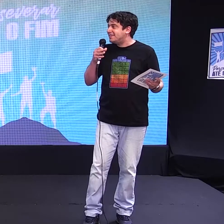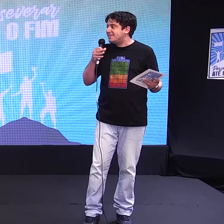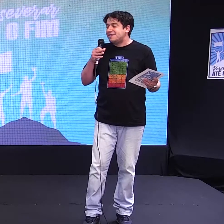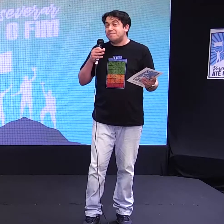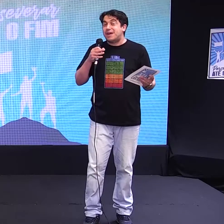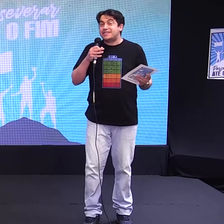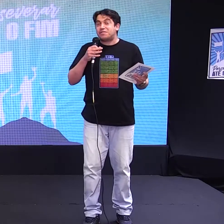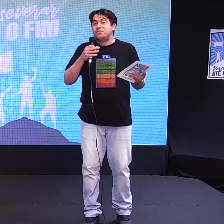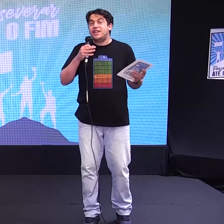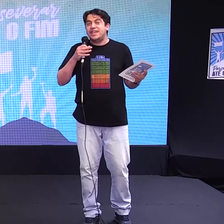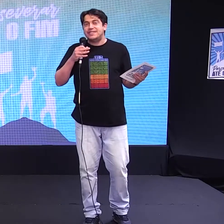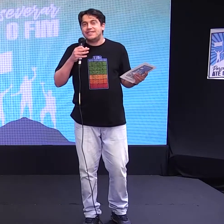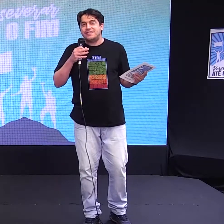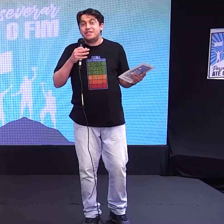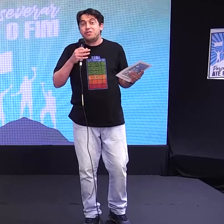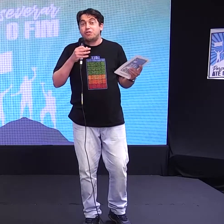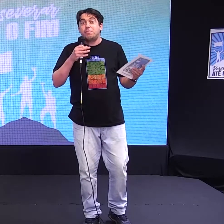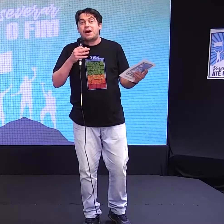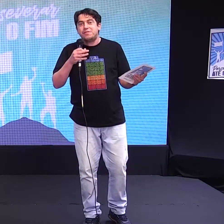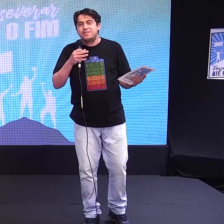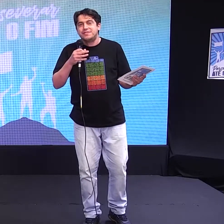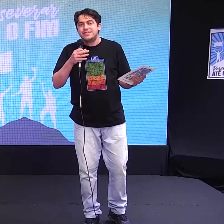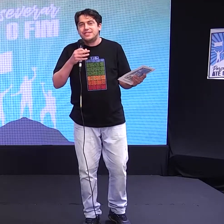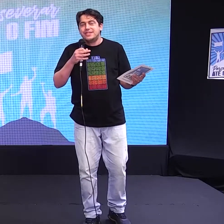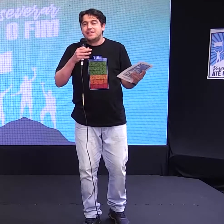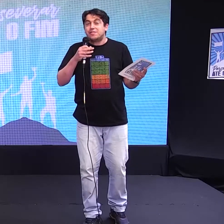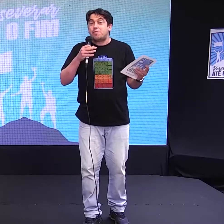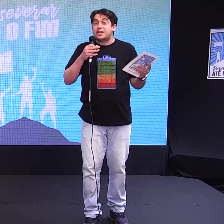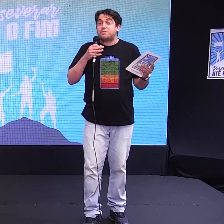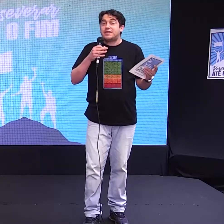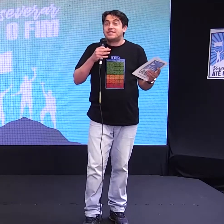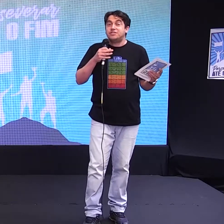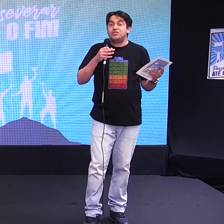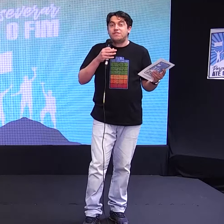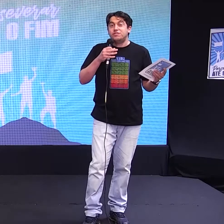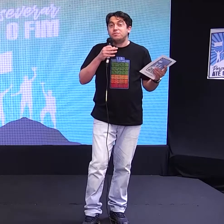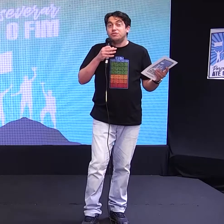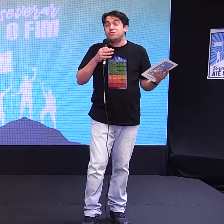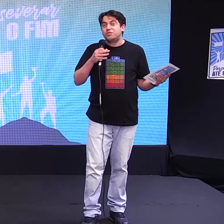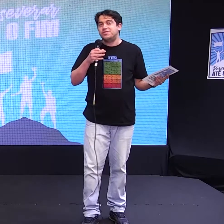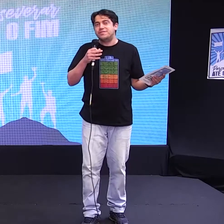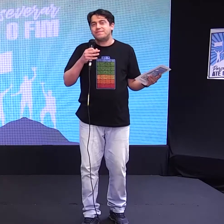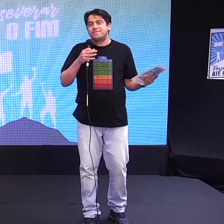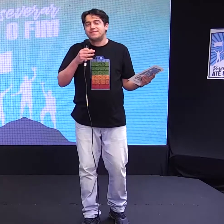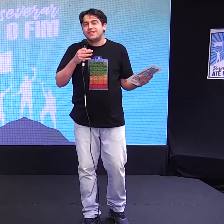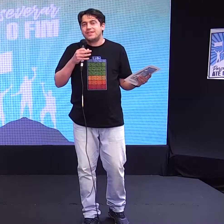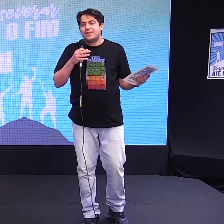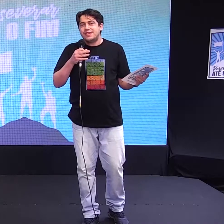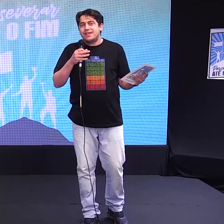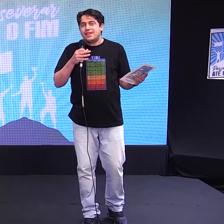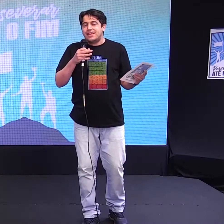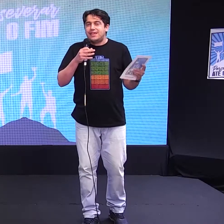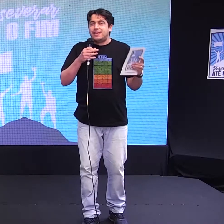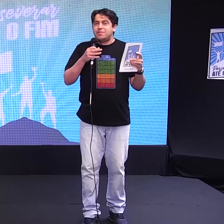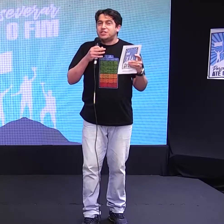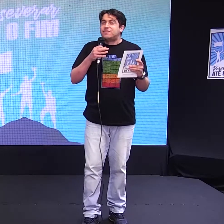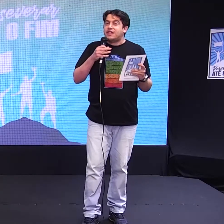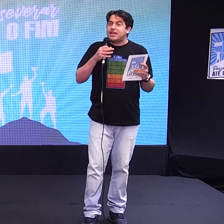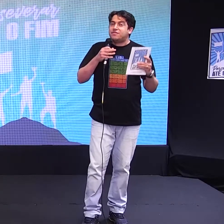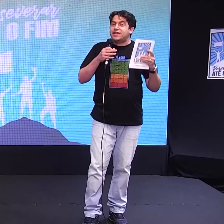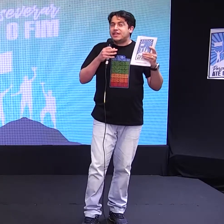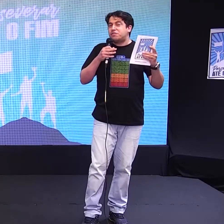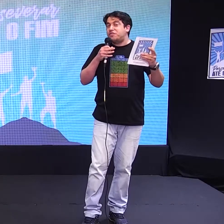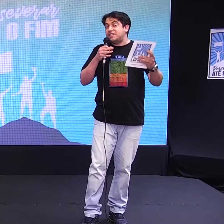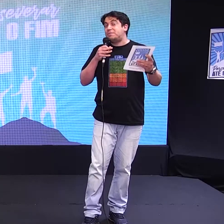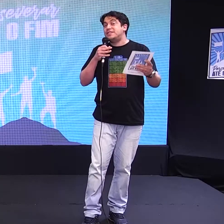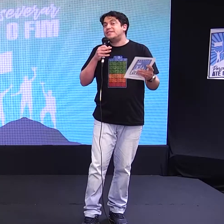né? Mas a conferência virou global, com a participação de jovens do mundo todo. E muitos falam,